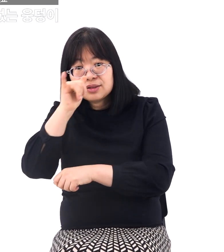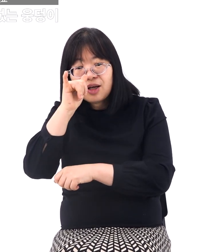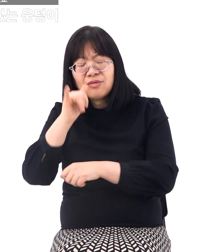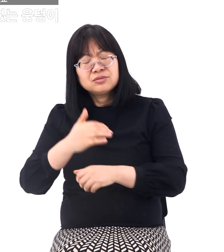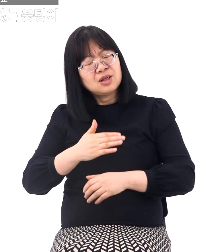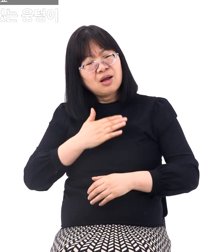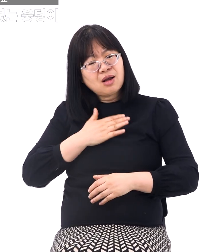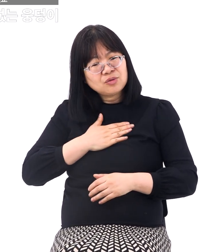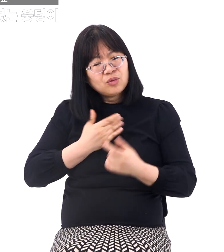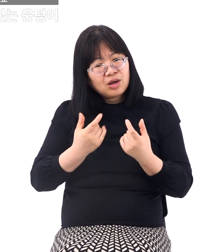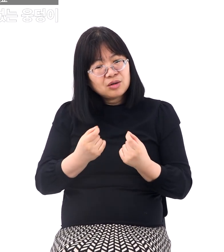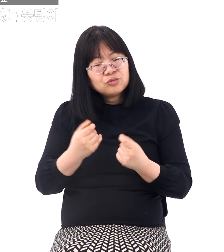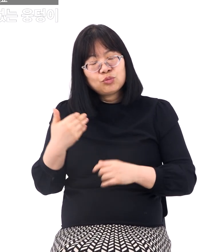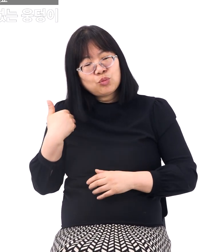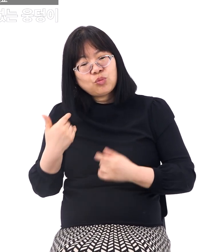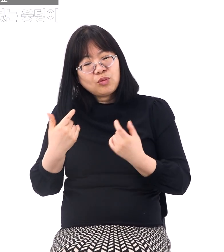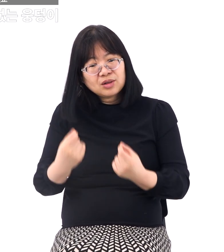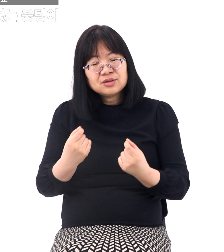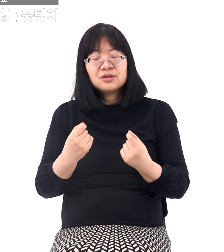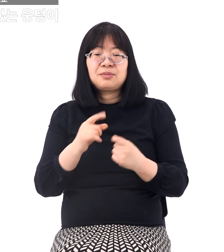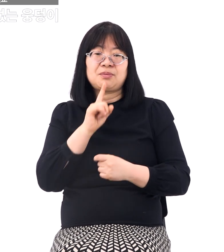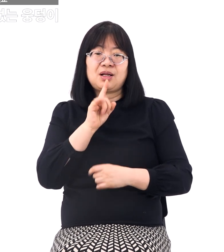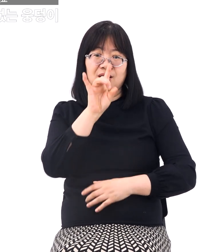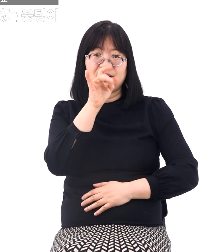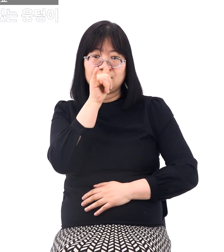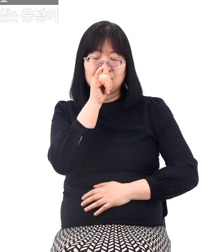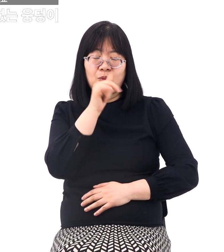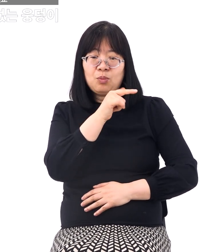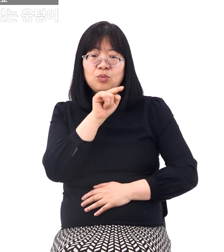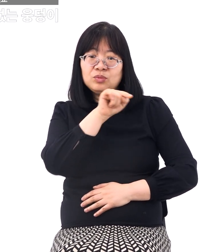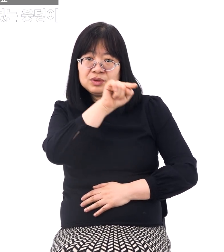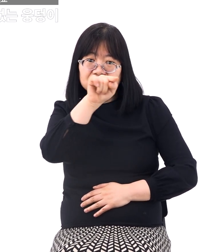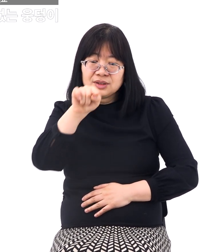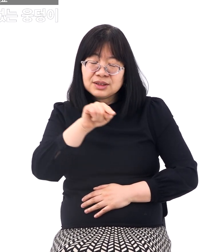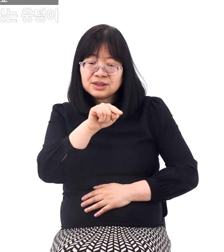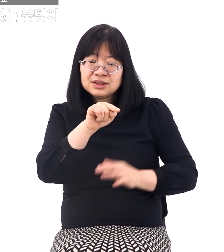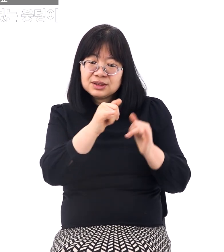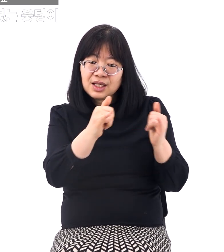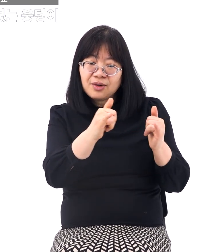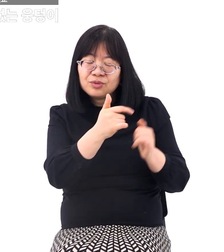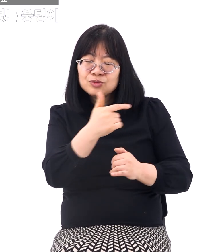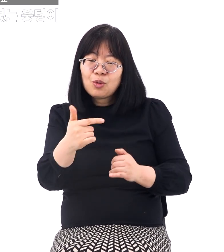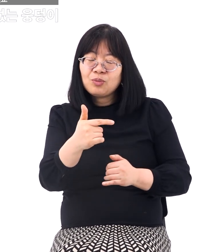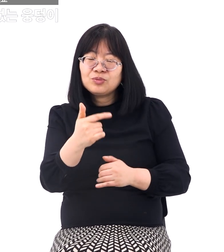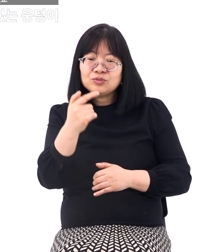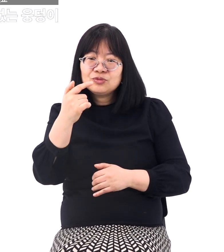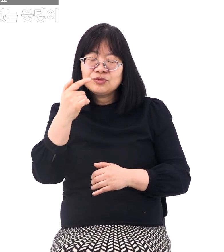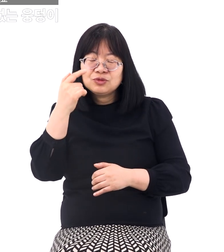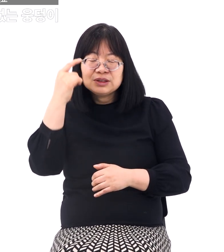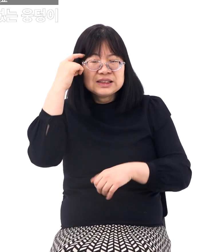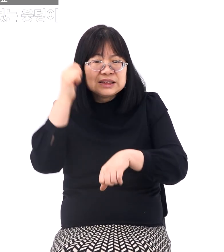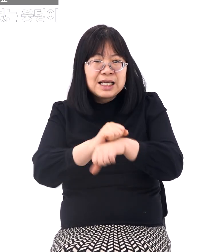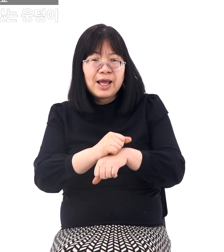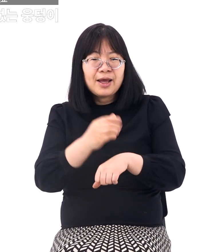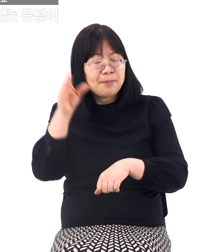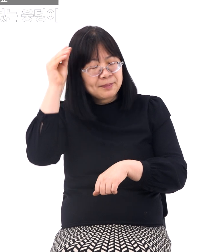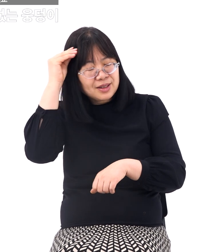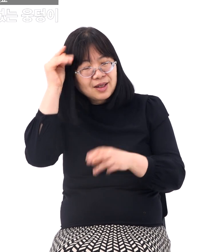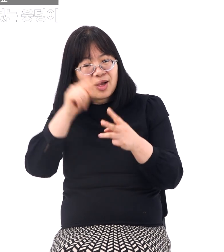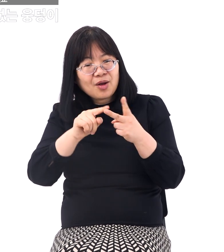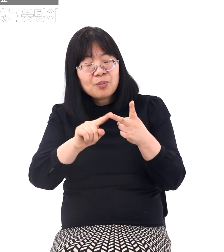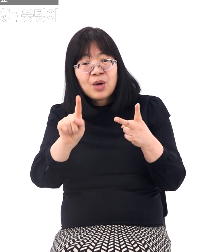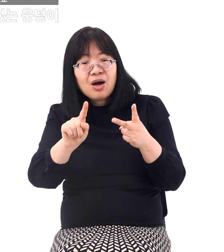하나 있어요. 그들이 매우 미련합니까? 지혜롭습니까? 우리가 생각하는